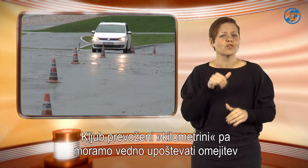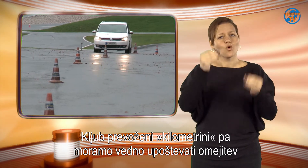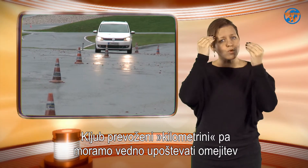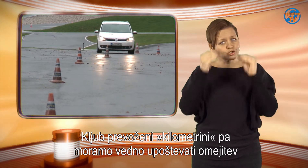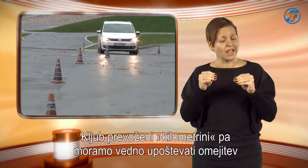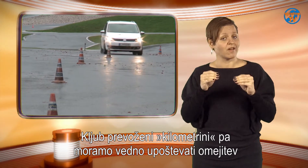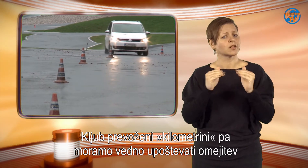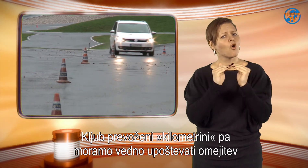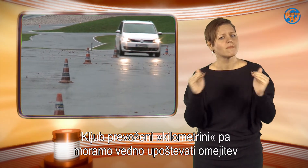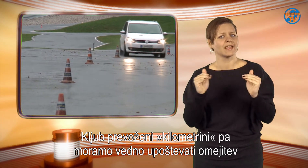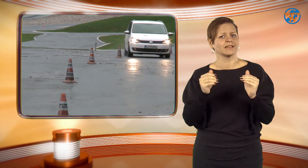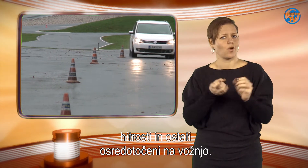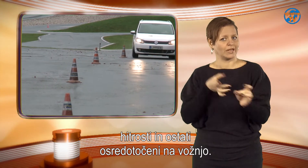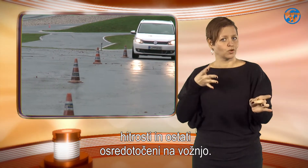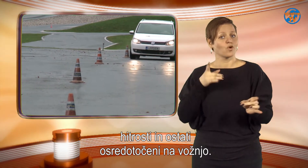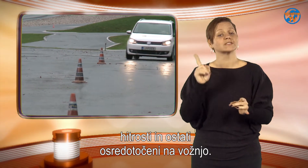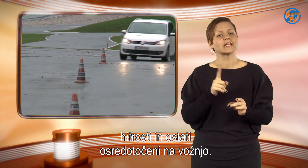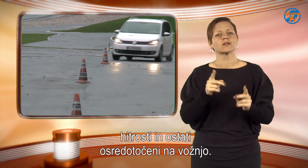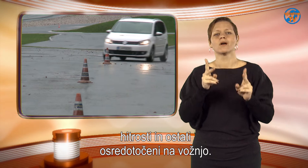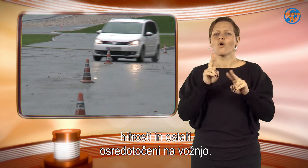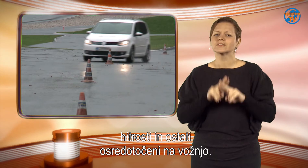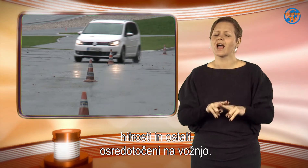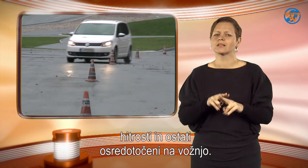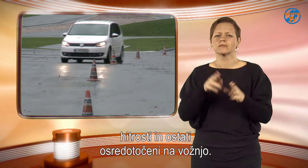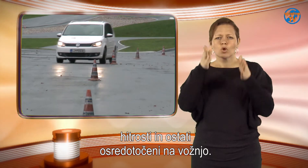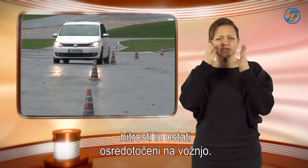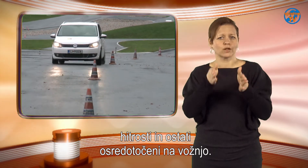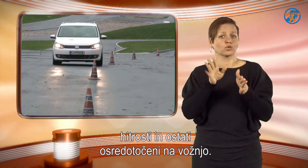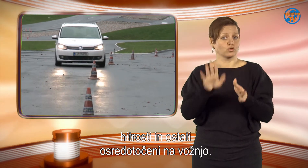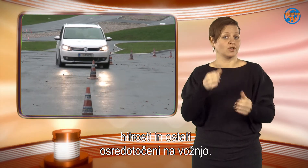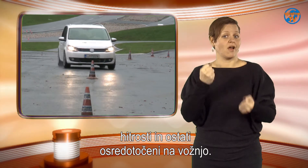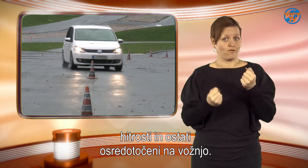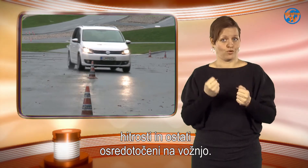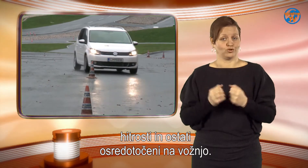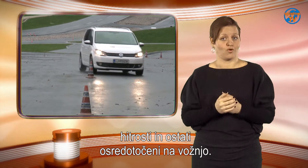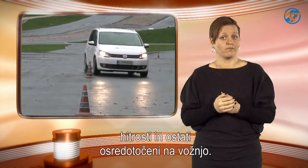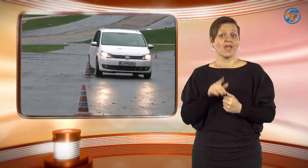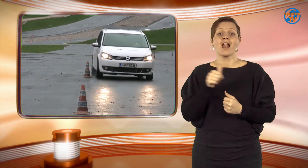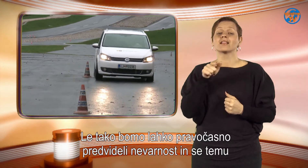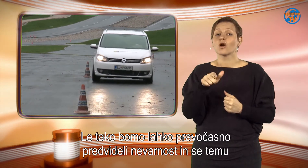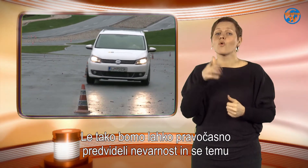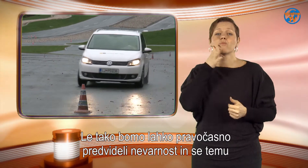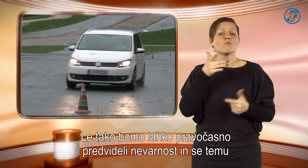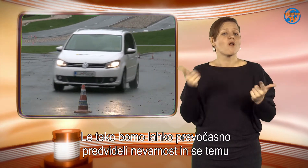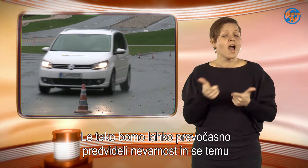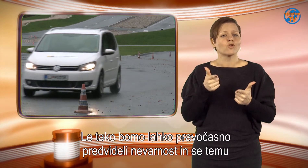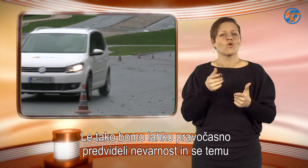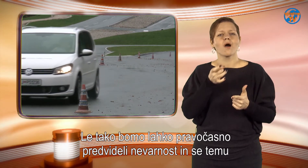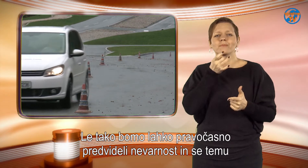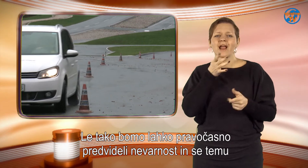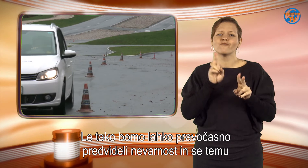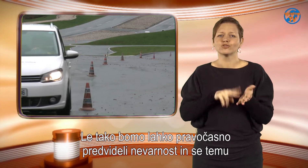vedno upoštevati omejitev hitrosti in ostati osredotočeni na vožnjo. Le tako bomo